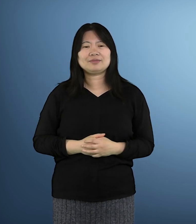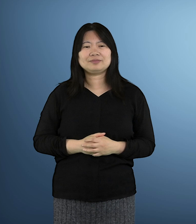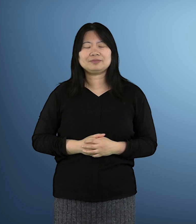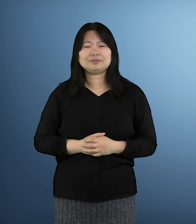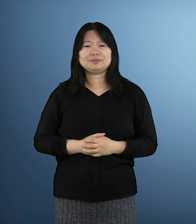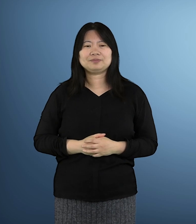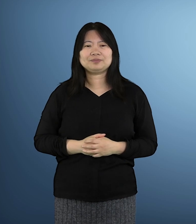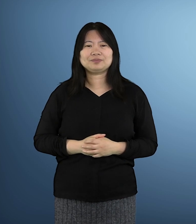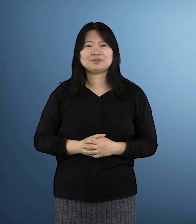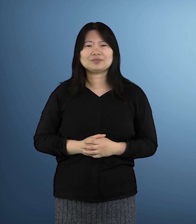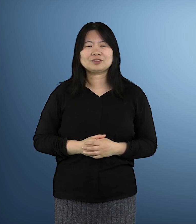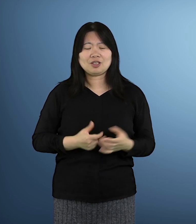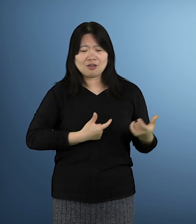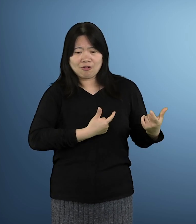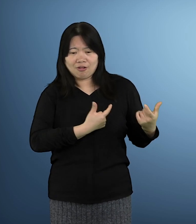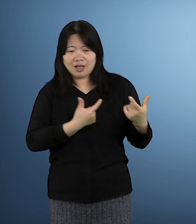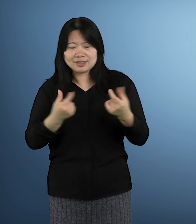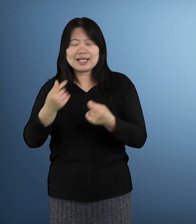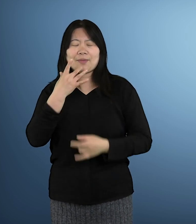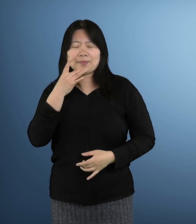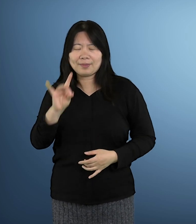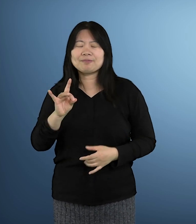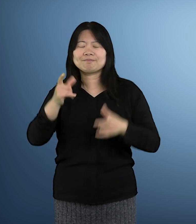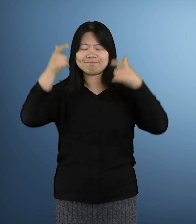의의 면류관은 우리 모두가 당연히 받아요.